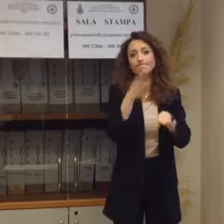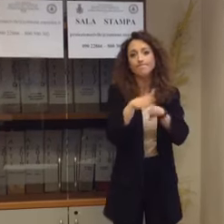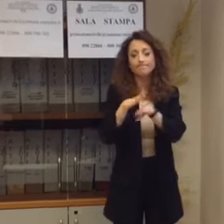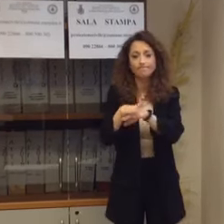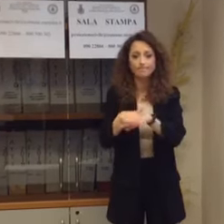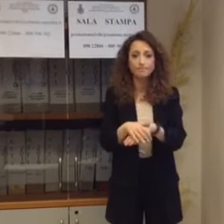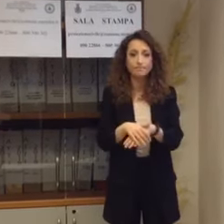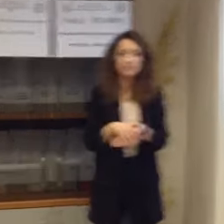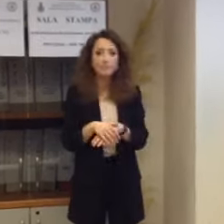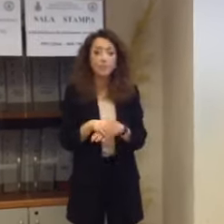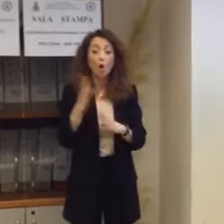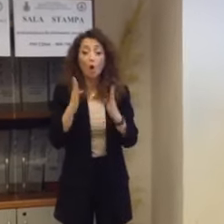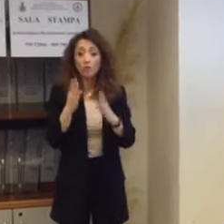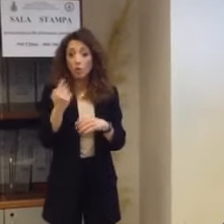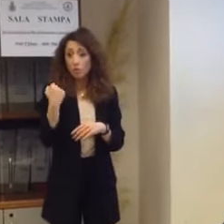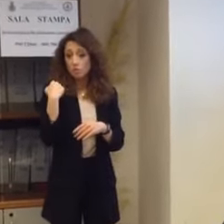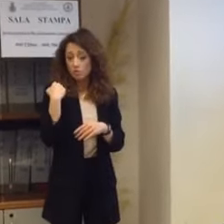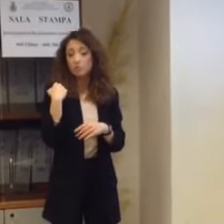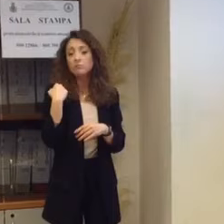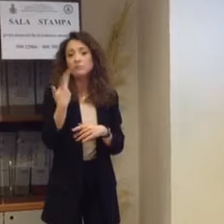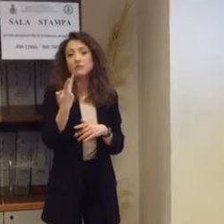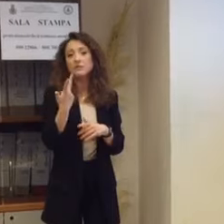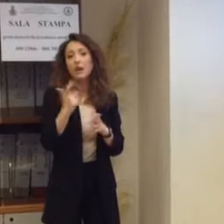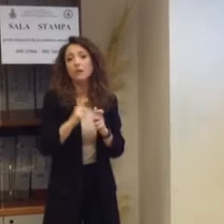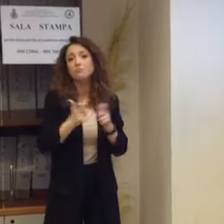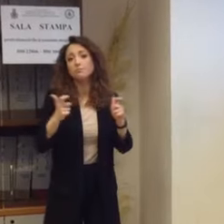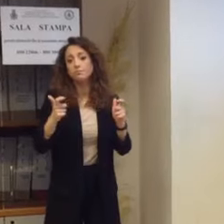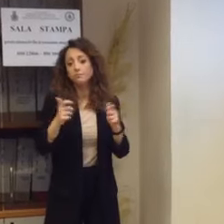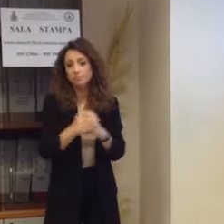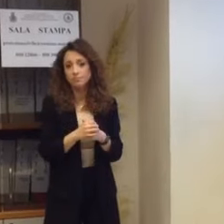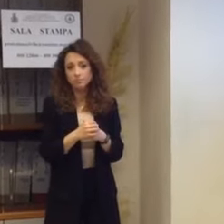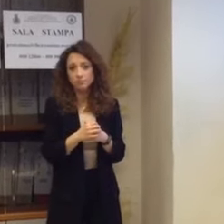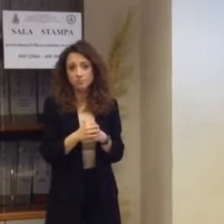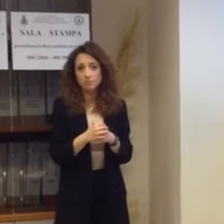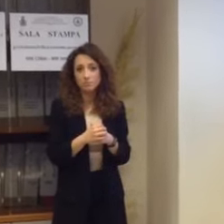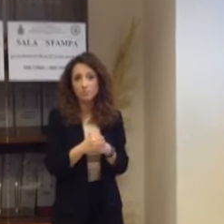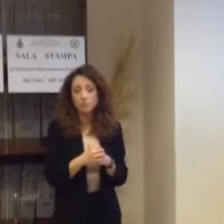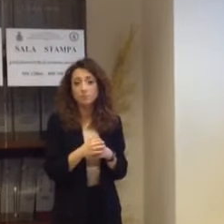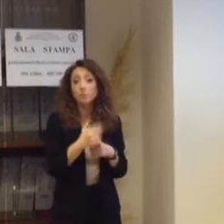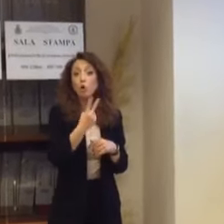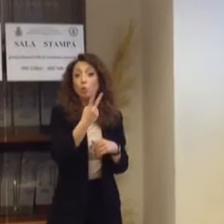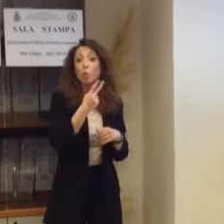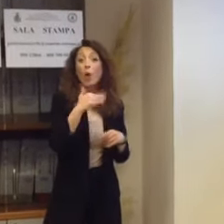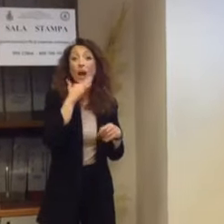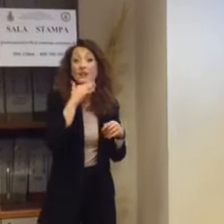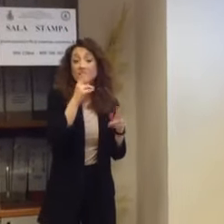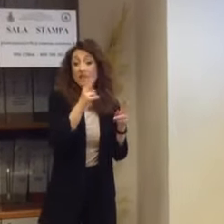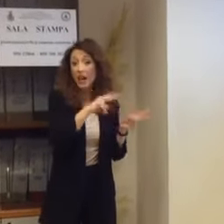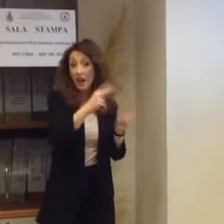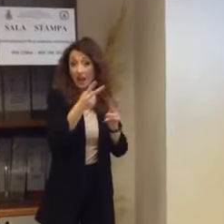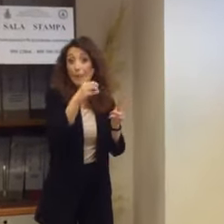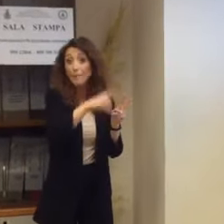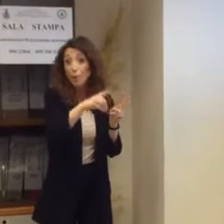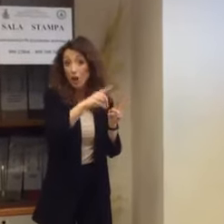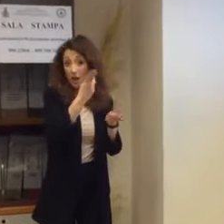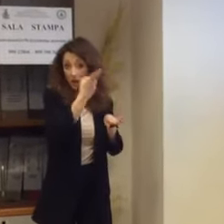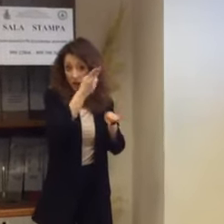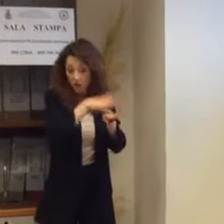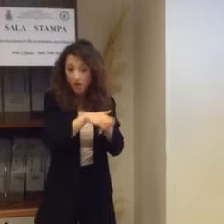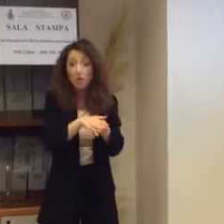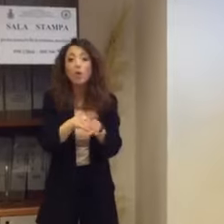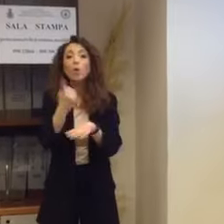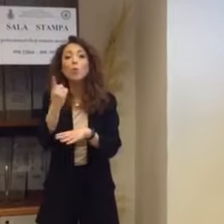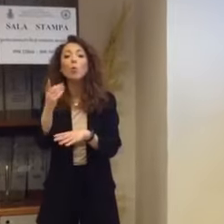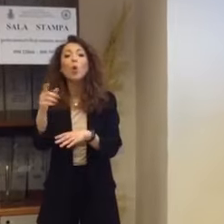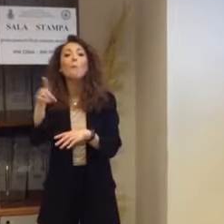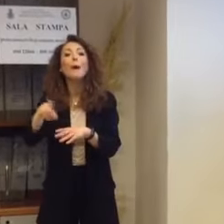3 persone quindi rispetto a ieri. 2 sono gli anziani deceduti al policlinico, 1 è deceduto al